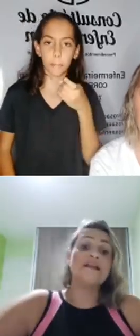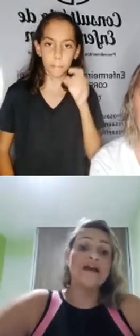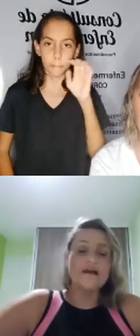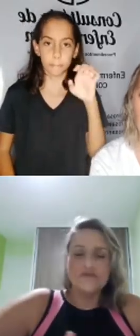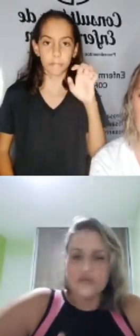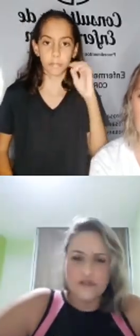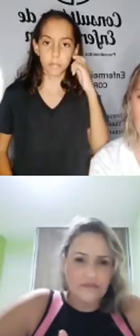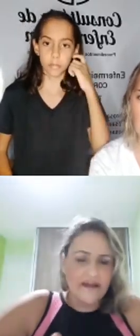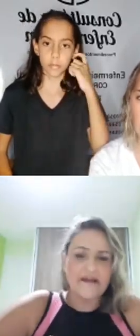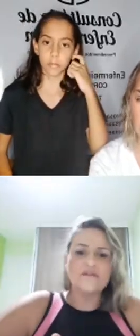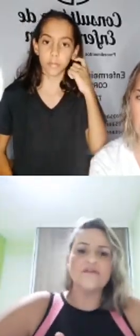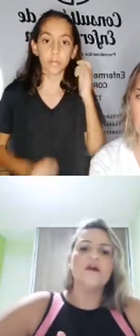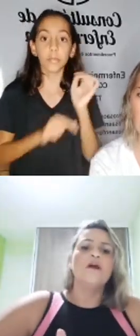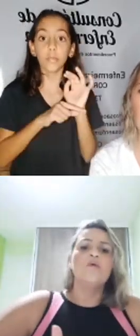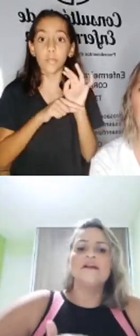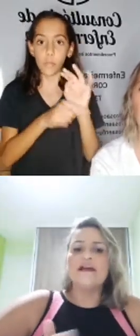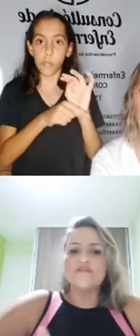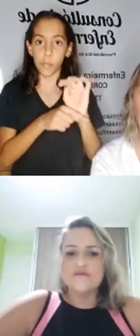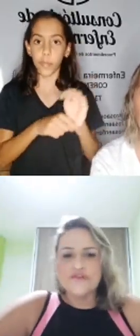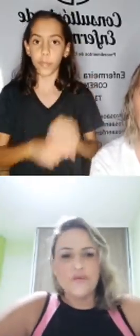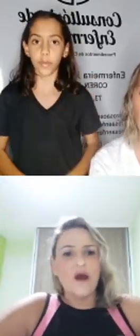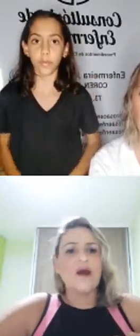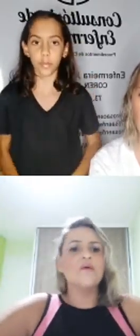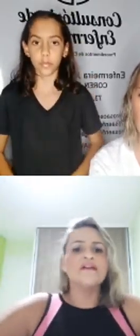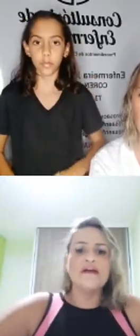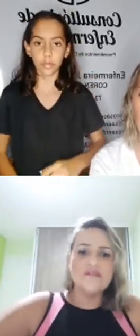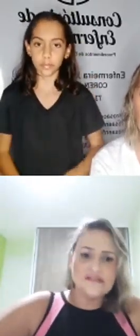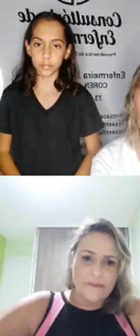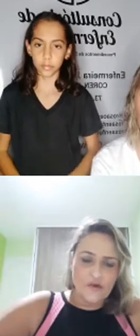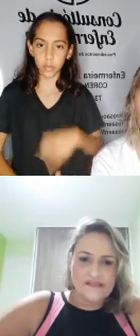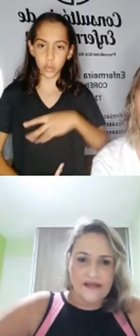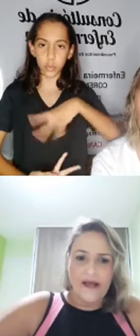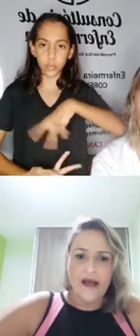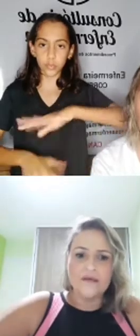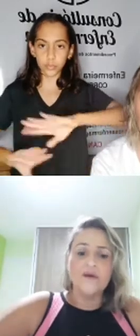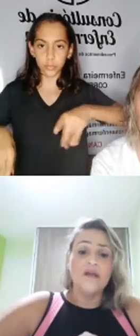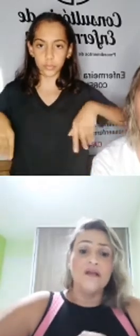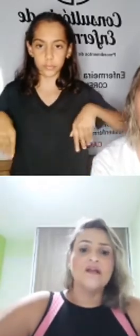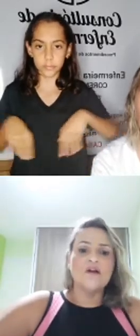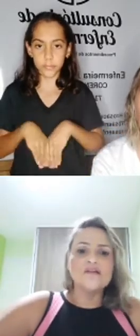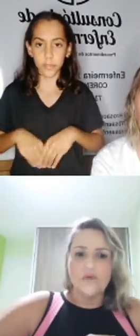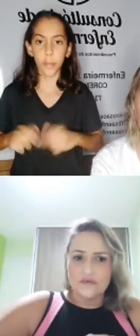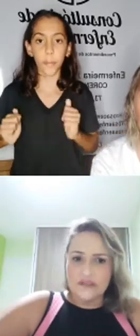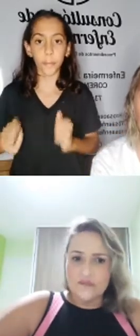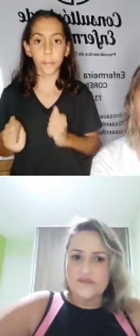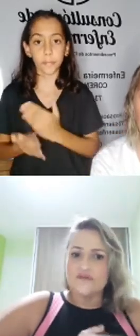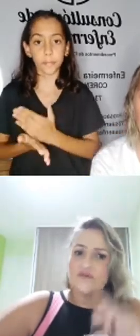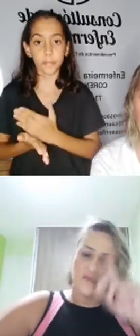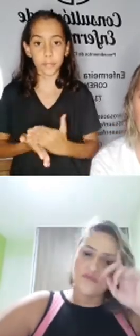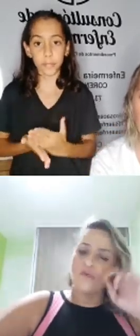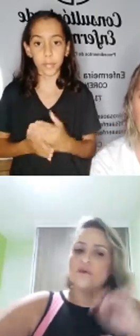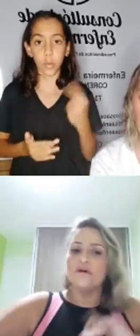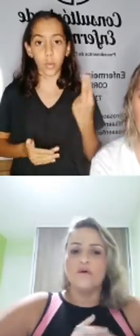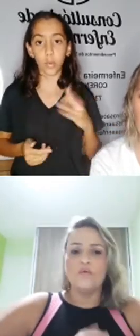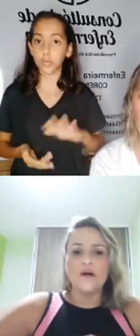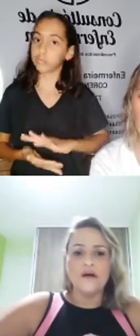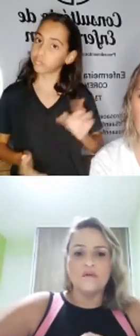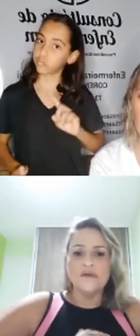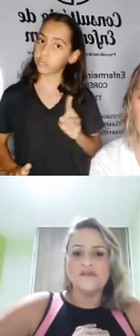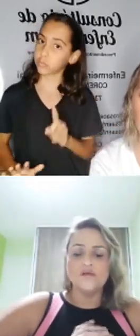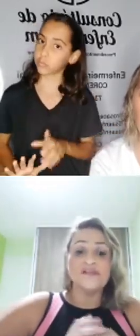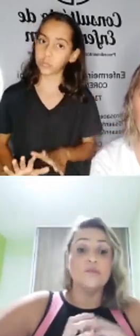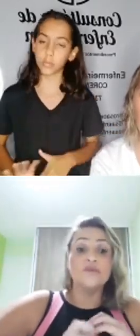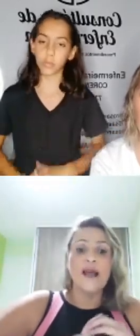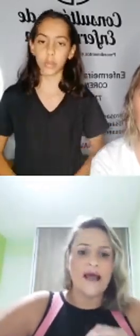o que deve e o que não deve, o que deve continuar, o que deve ser postergado, e que nós voltamos com